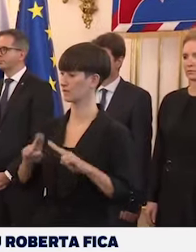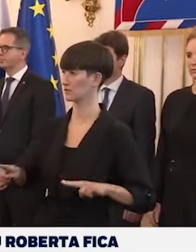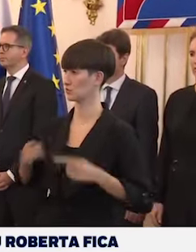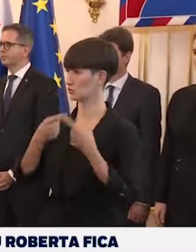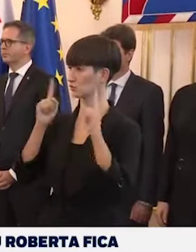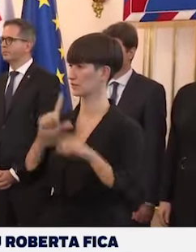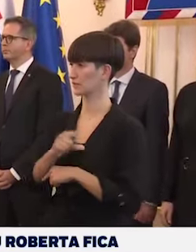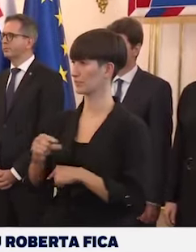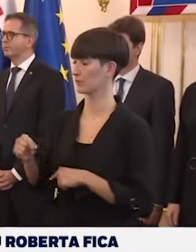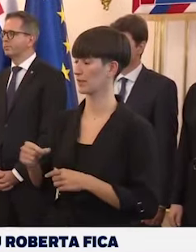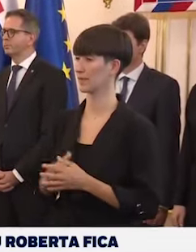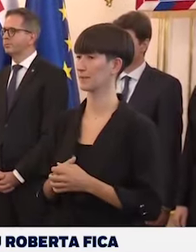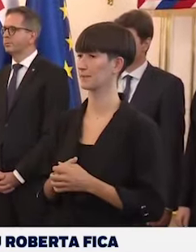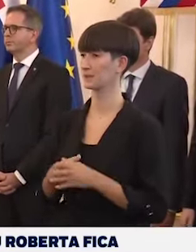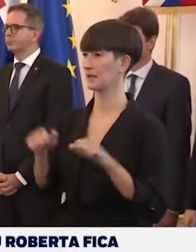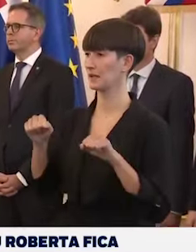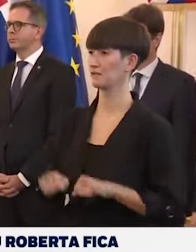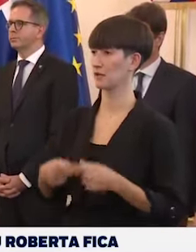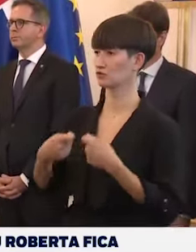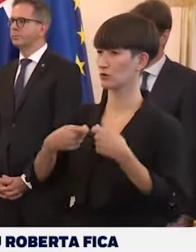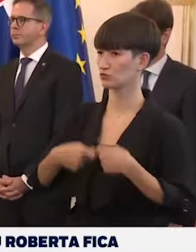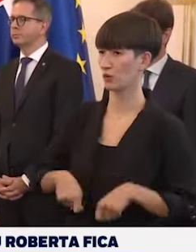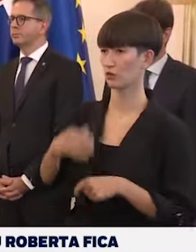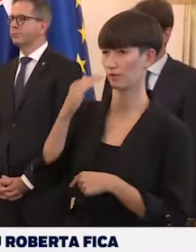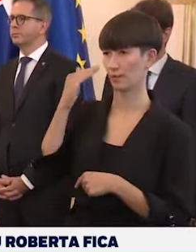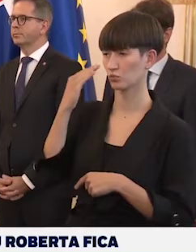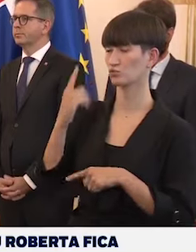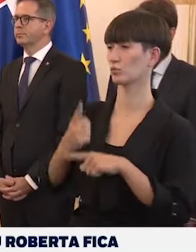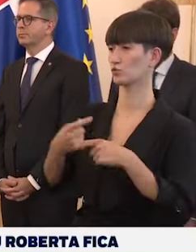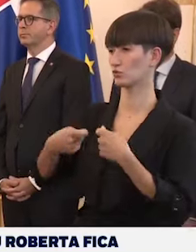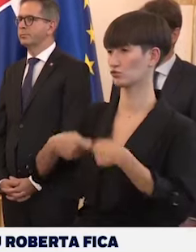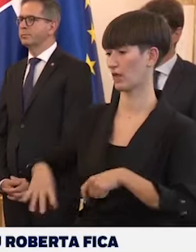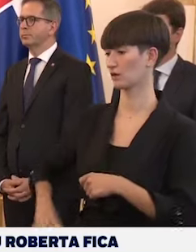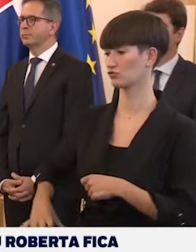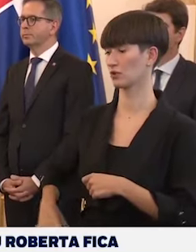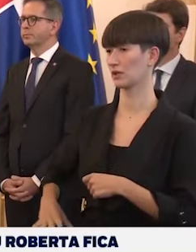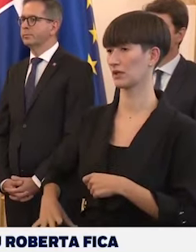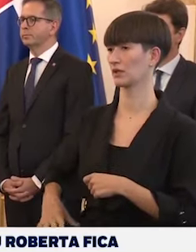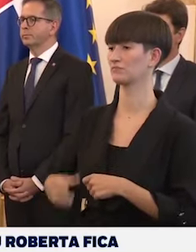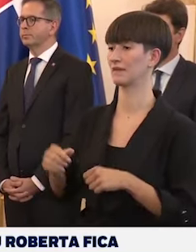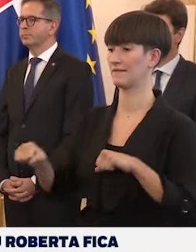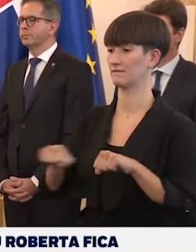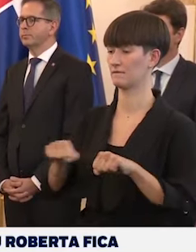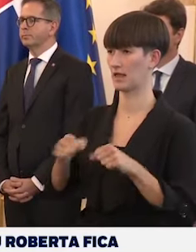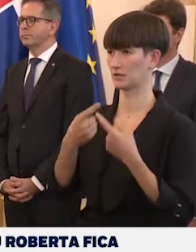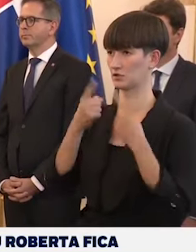Slovenskej republiky, vážení členovia a členky vlády Slovenskej republiky, vážený pán Odor.